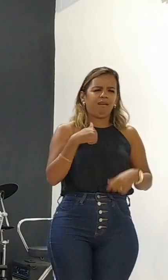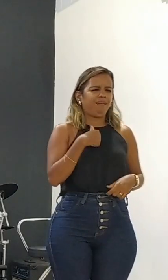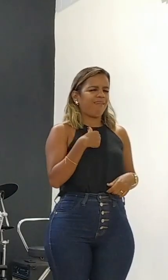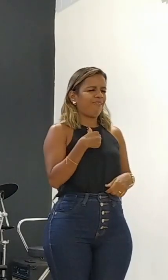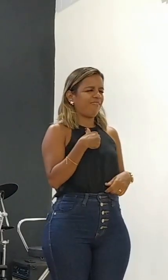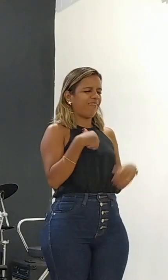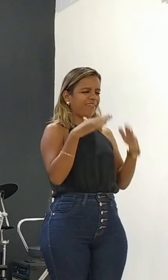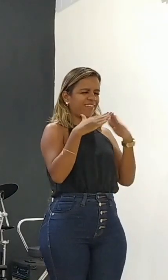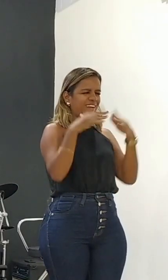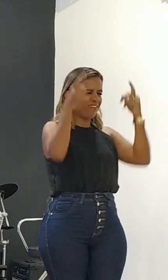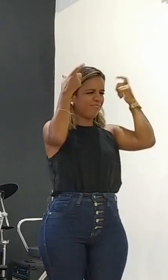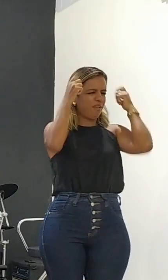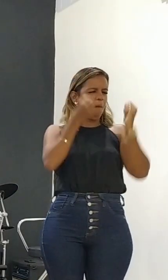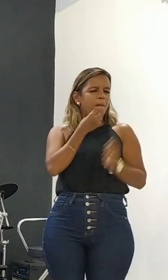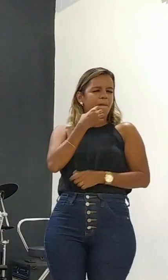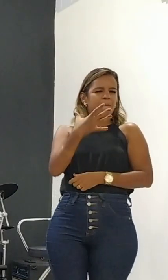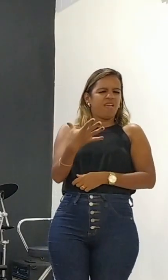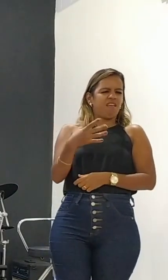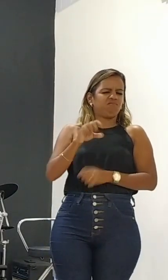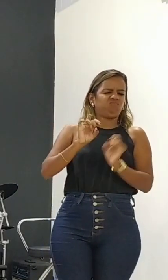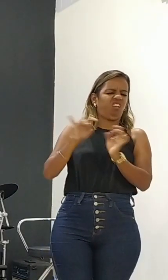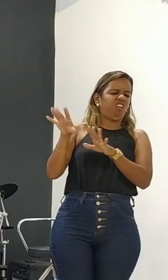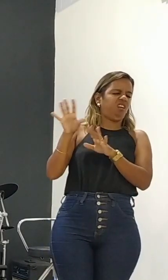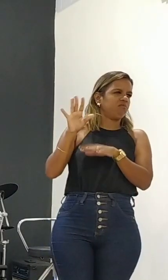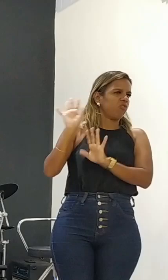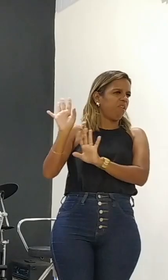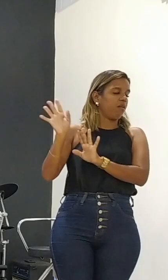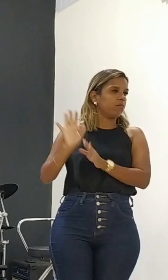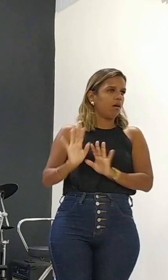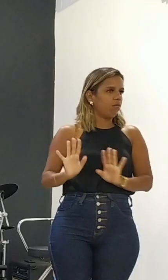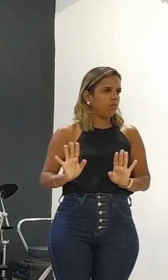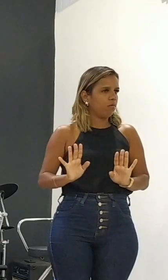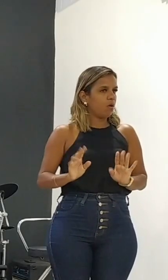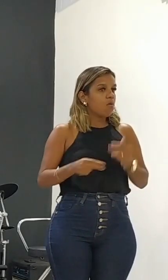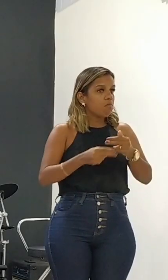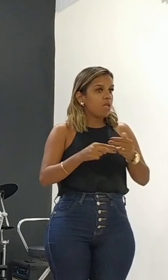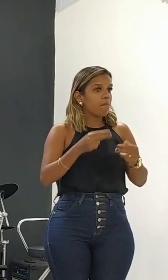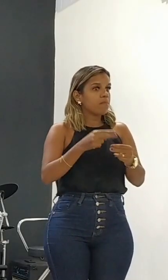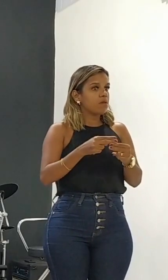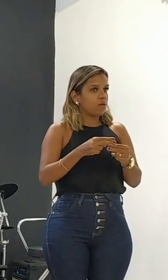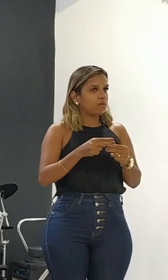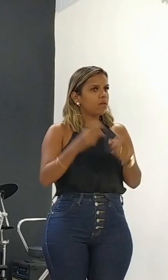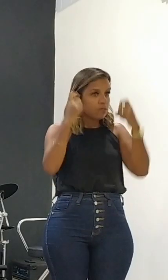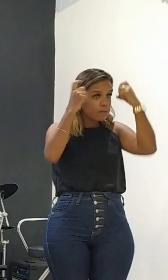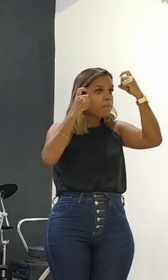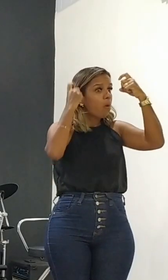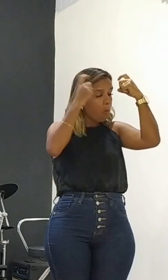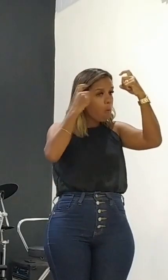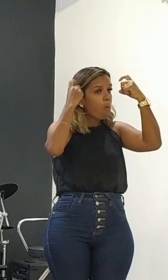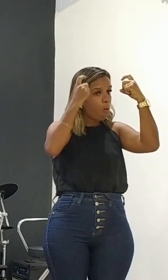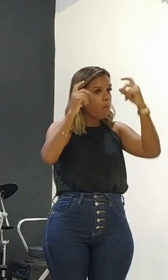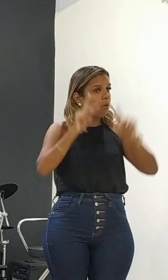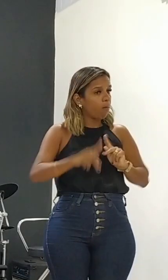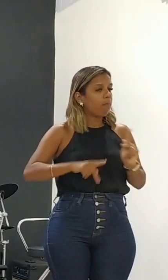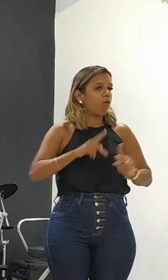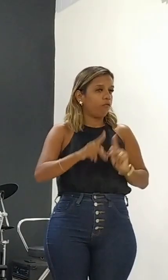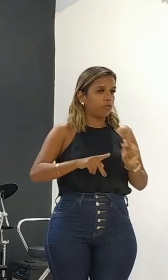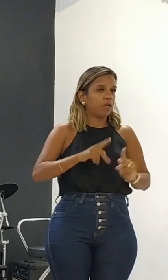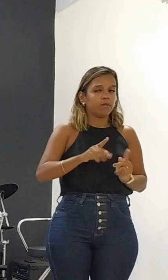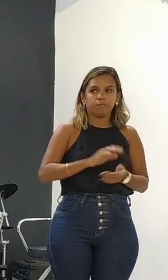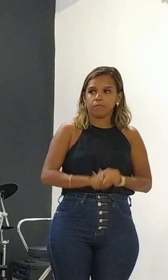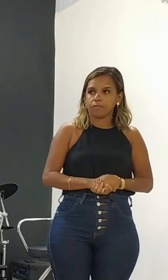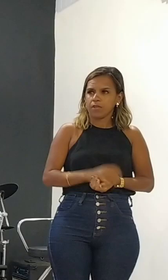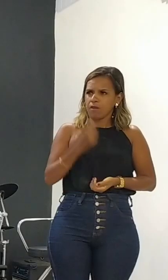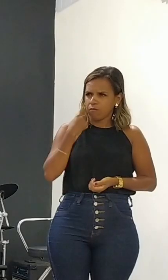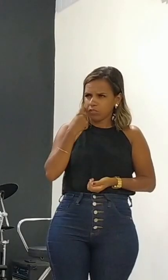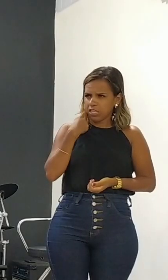estou bem, vou largar isso para lá. Não, ele se envolve naquela situação, né? Eu achei muito bacana nesse sábado. Foi sábado? Foi